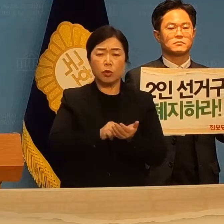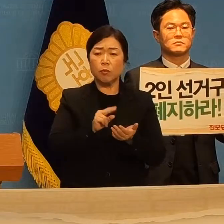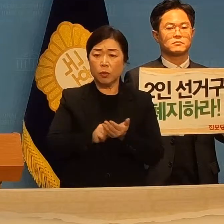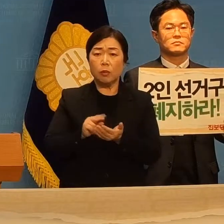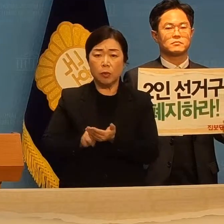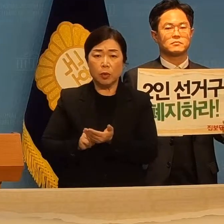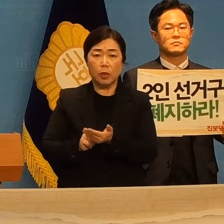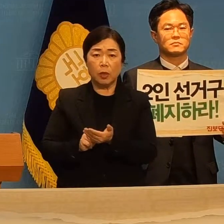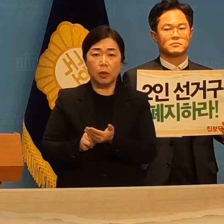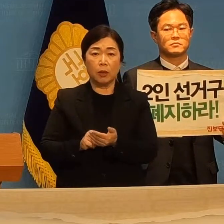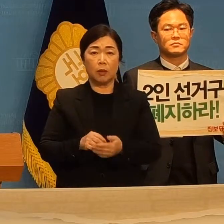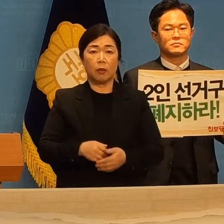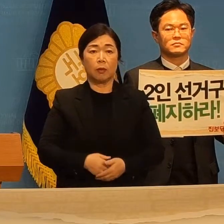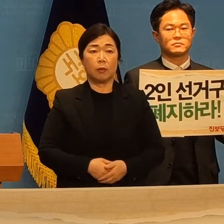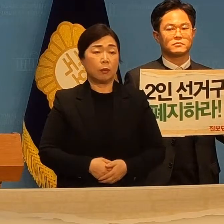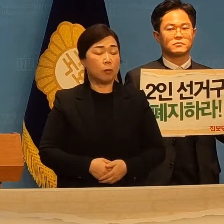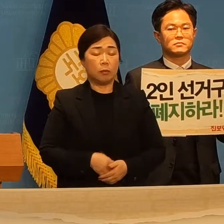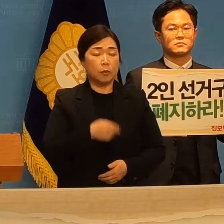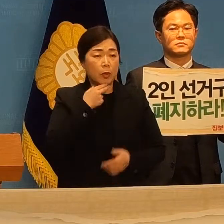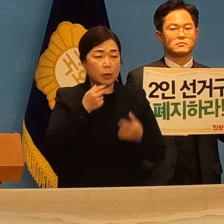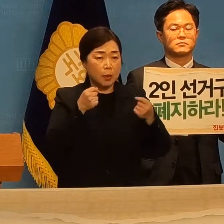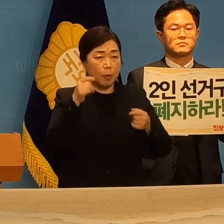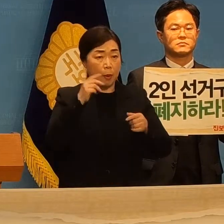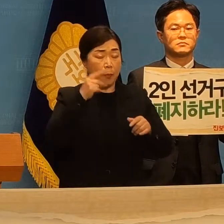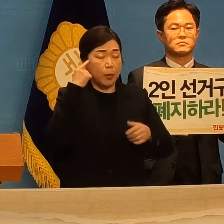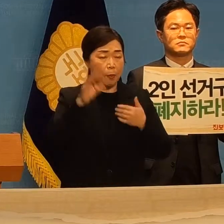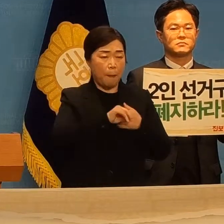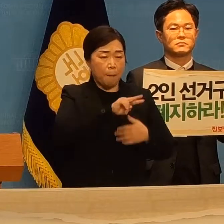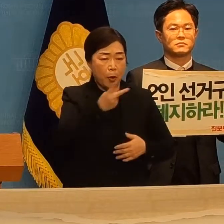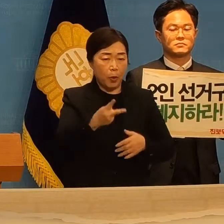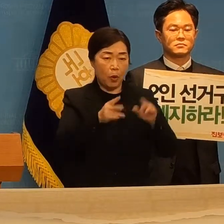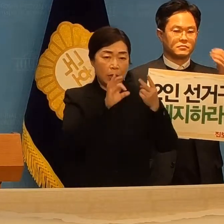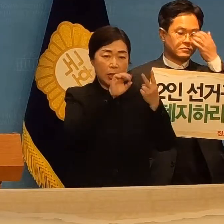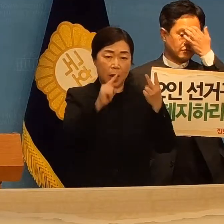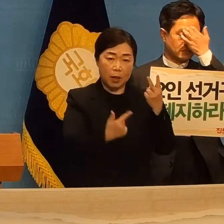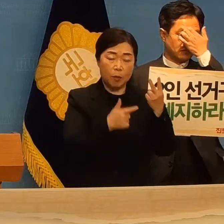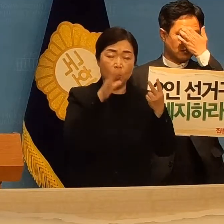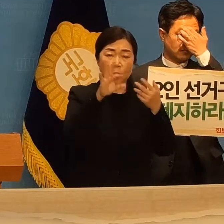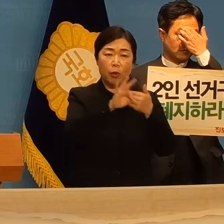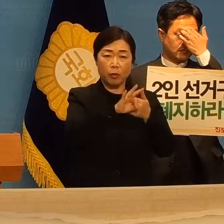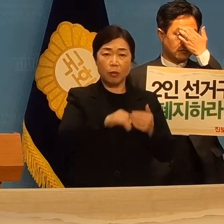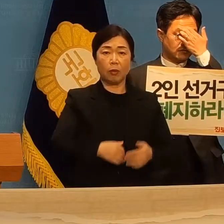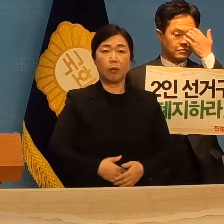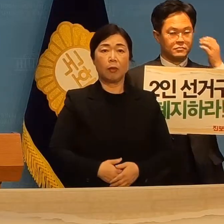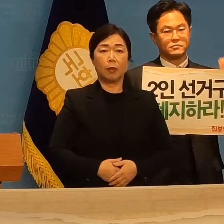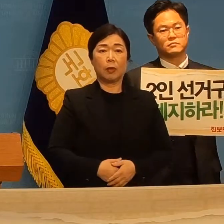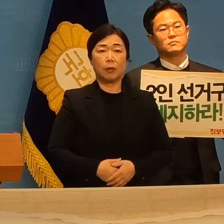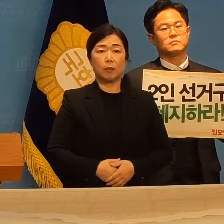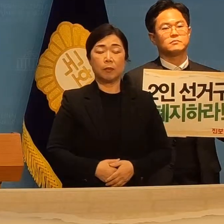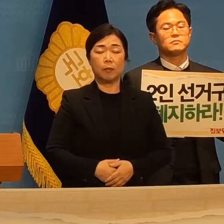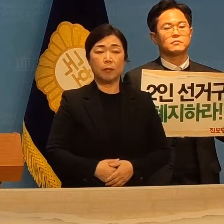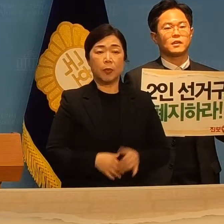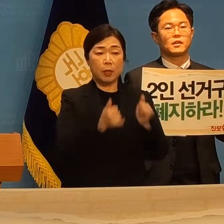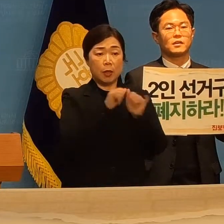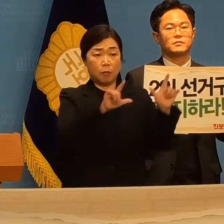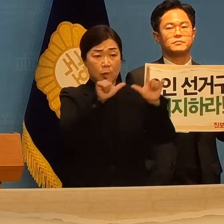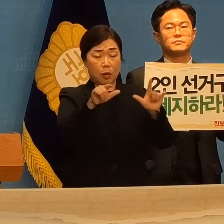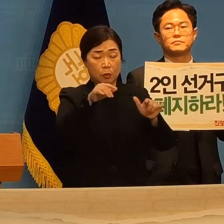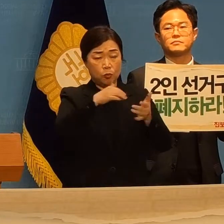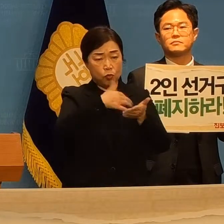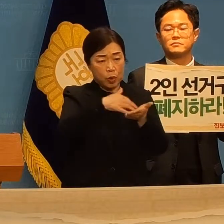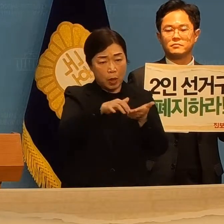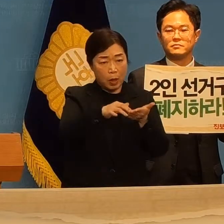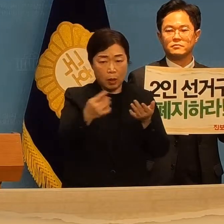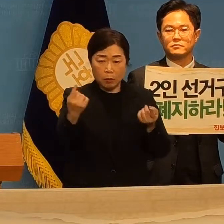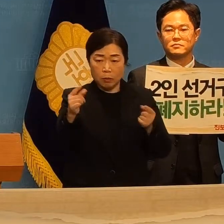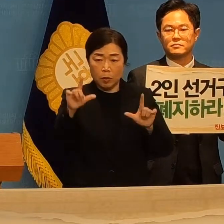사유라 보여지지 않습니다. 변경안 2안의 문제점 말씀드리겠습니다. 인구 편차를 고려한다고